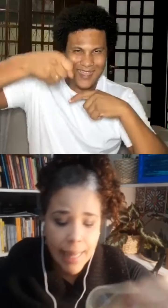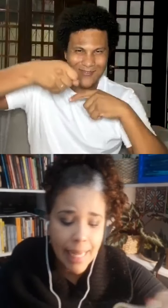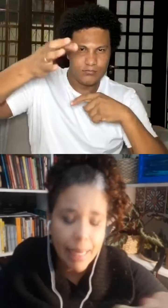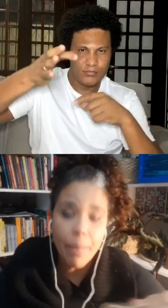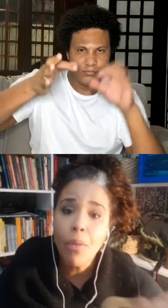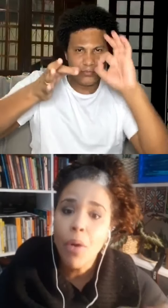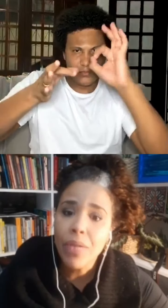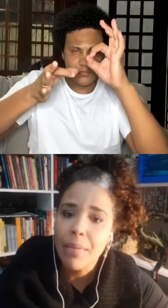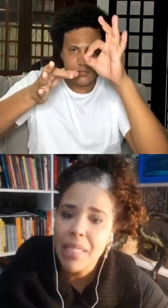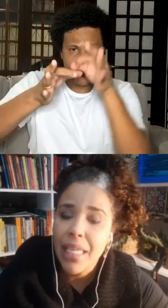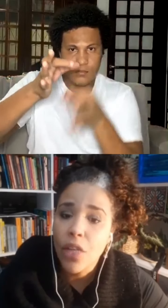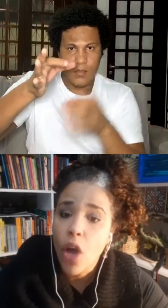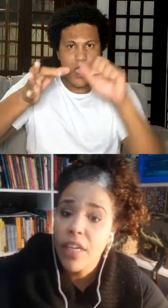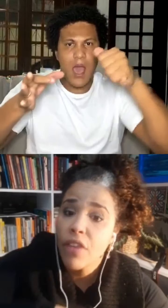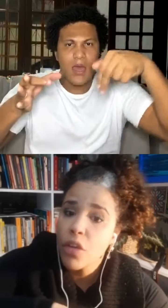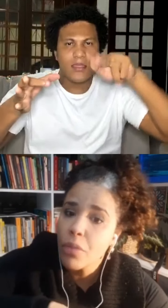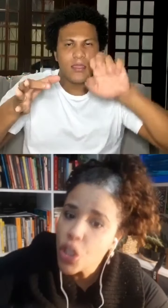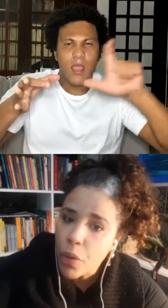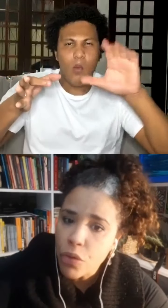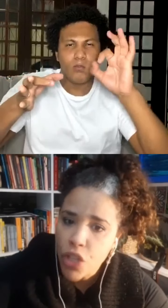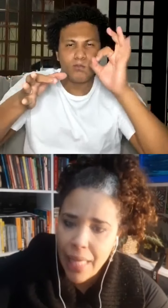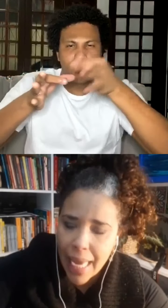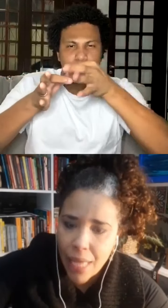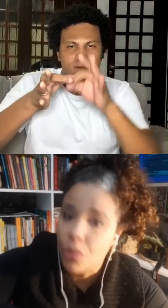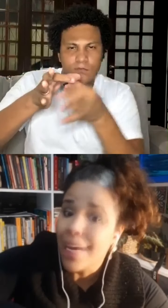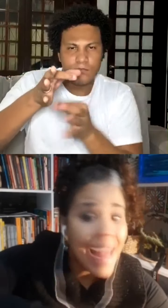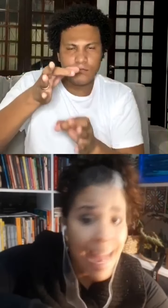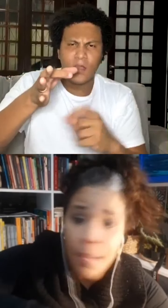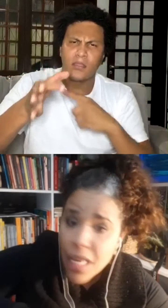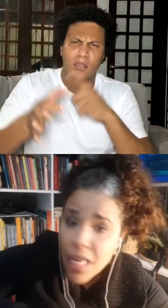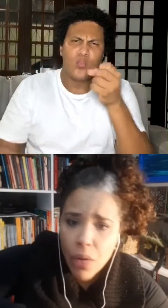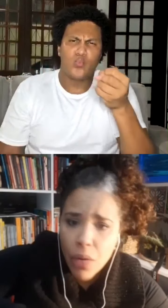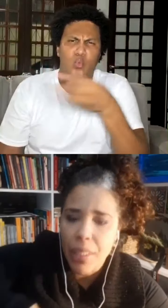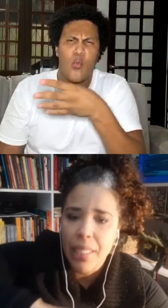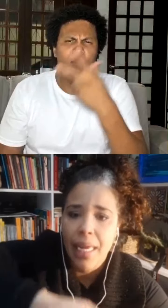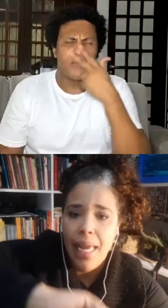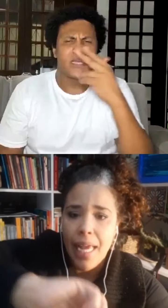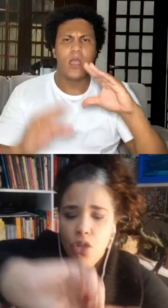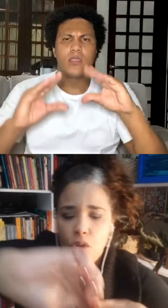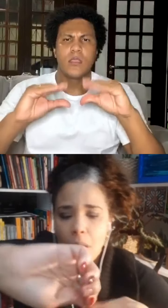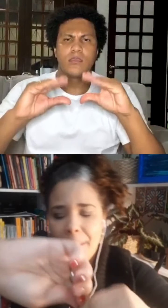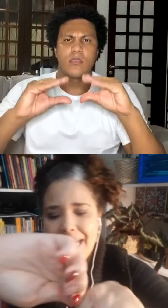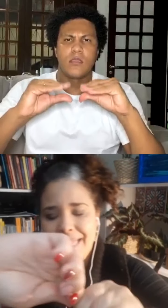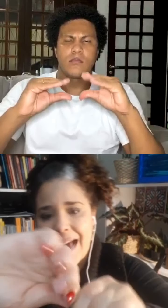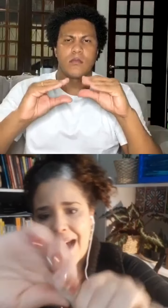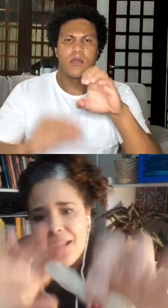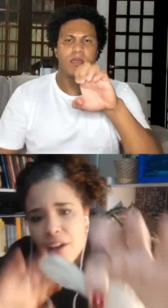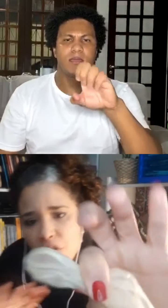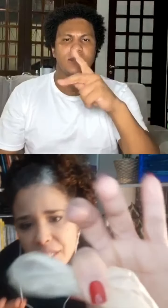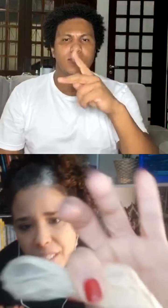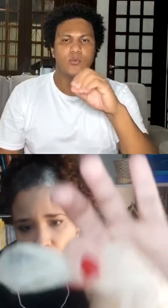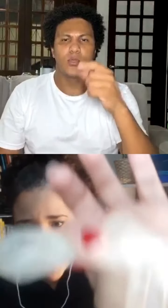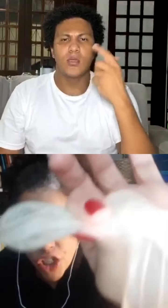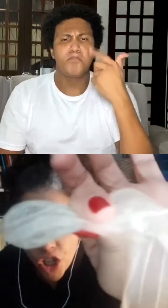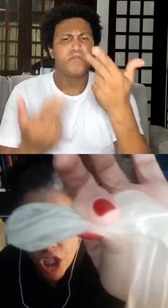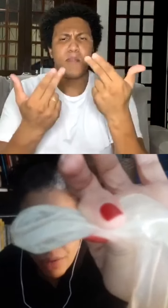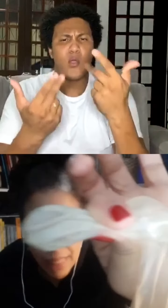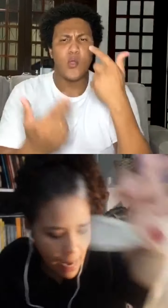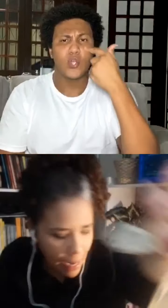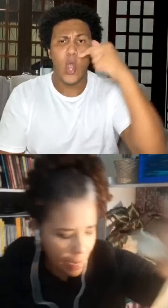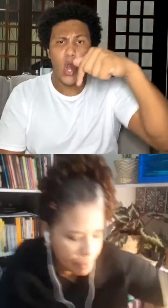Tem também uma outra camisinha nova que vem uma esponja dentro. É a mesma coisa. É só apertar, fazer um